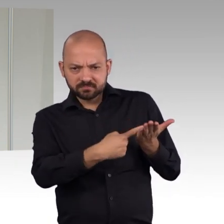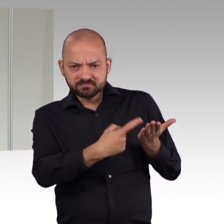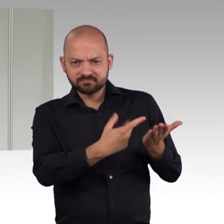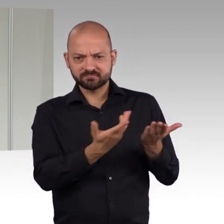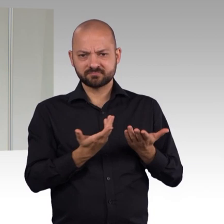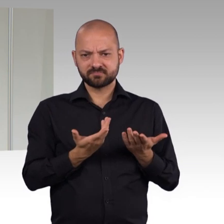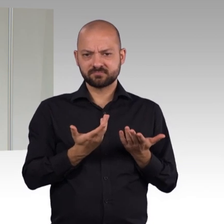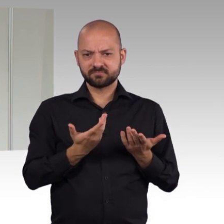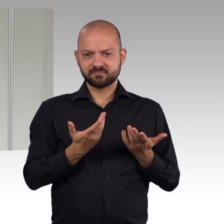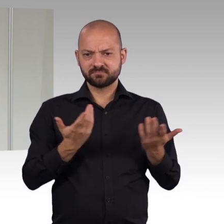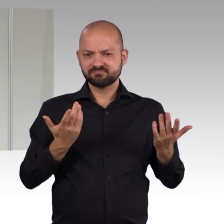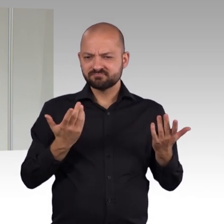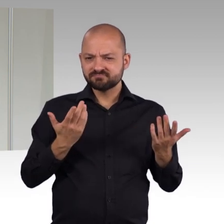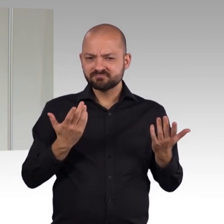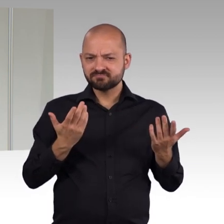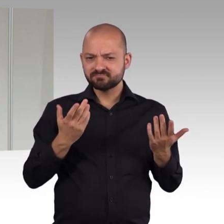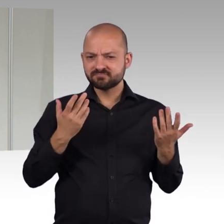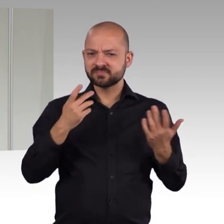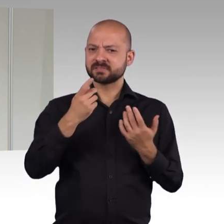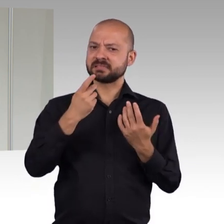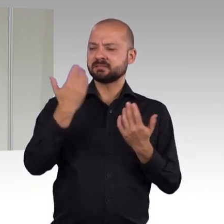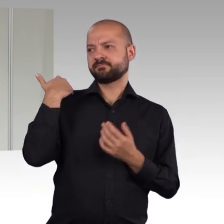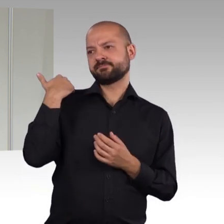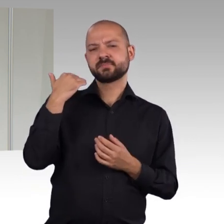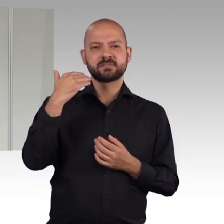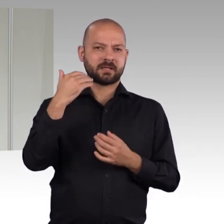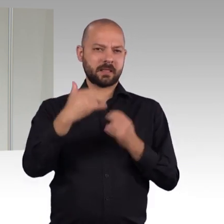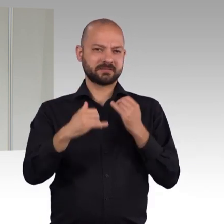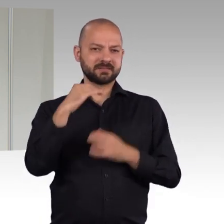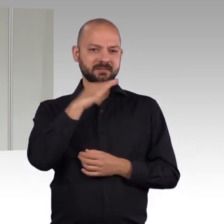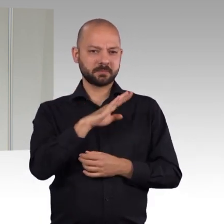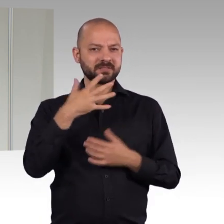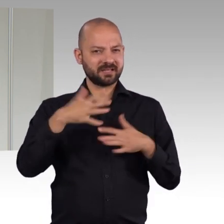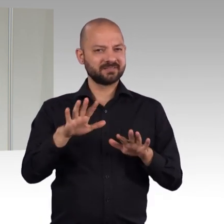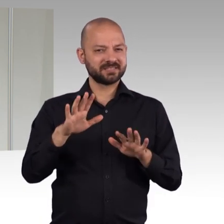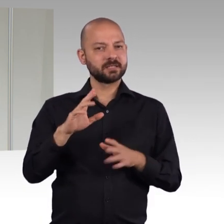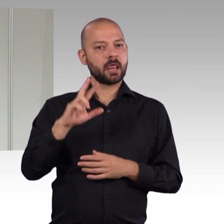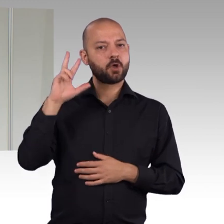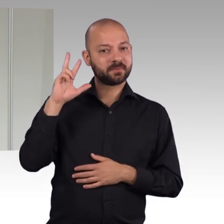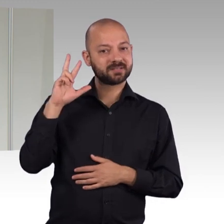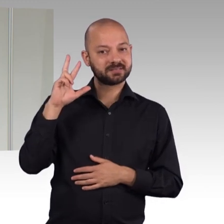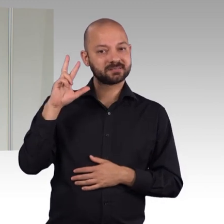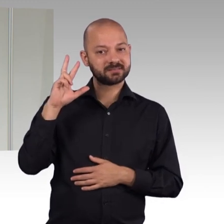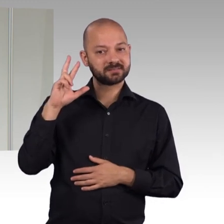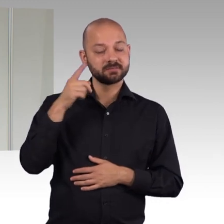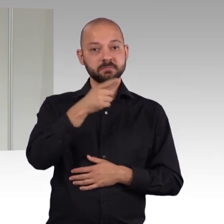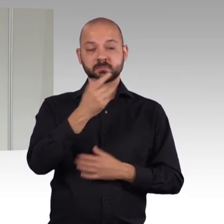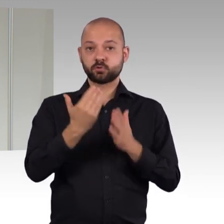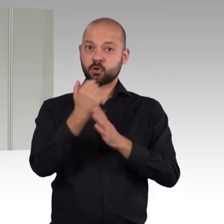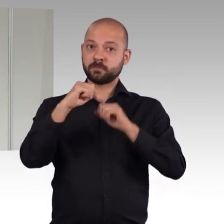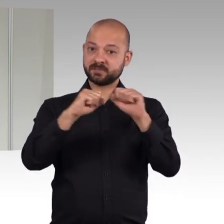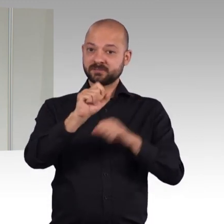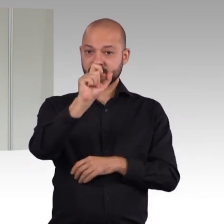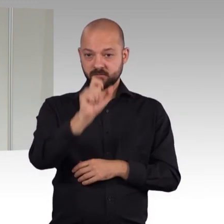zwei Wochen allerdings sagte die neue Ministerin auch, gar nicht Ministerin werden zu wollen. Und heute wurden Sie